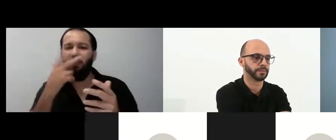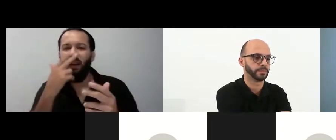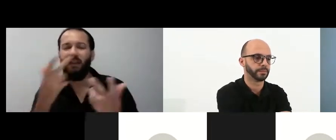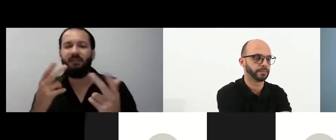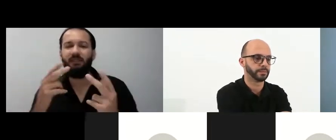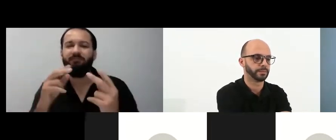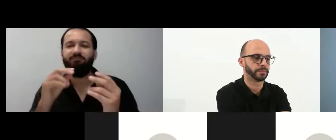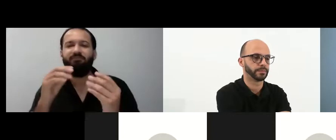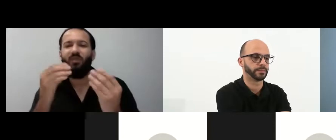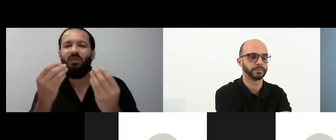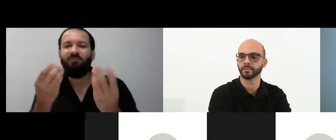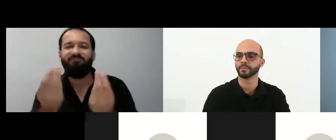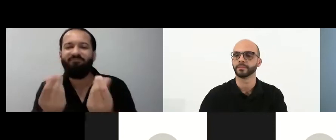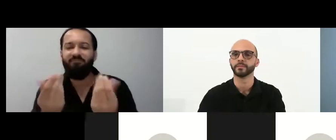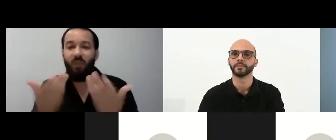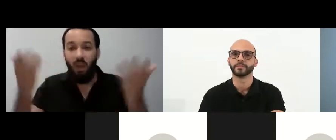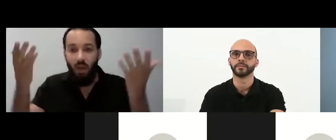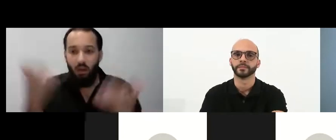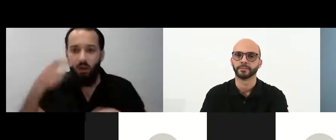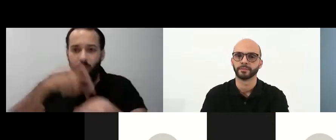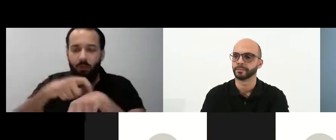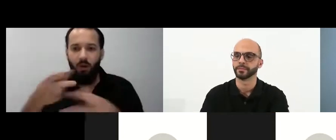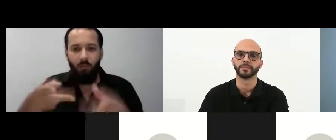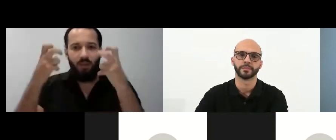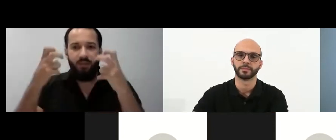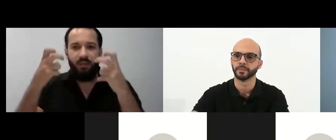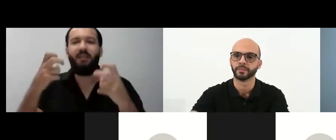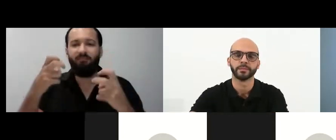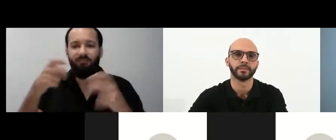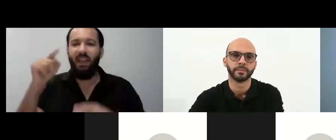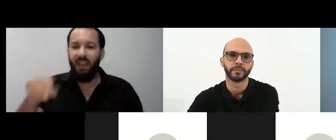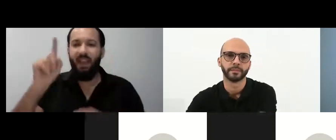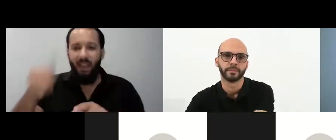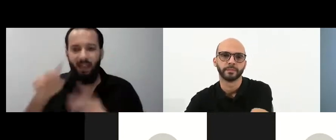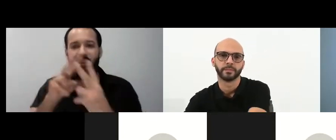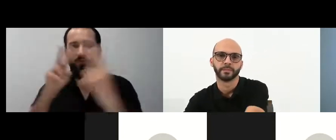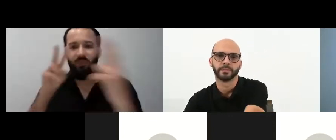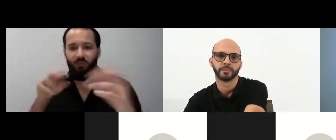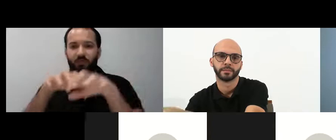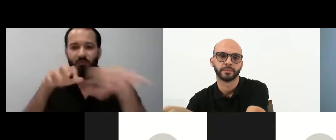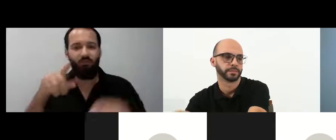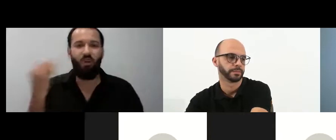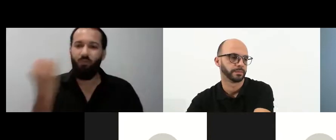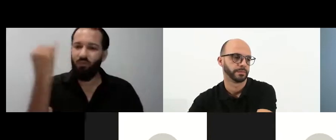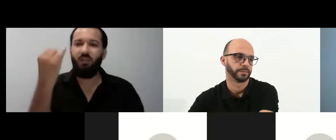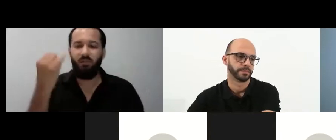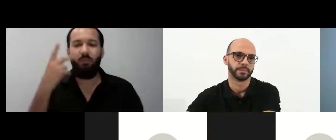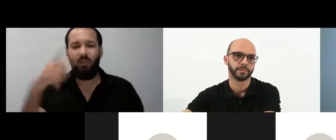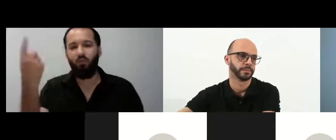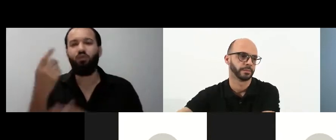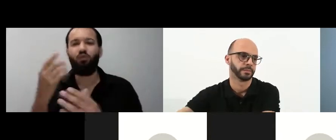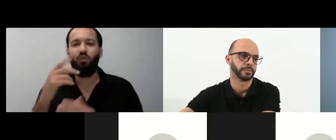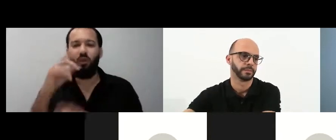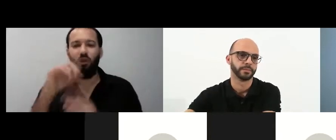antigamente, né, não tínhamos tanto essas preocupações. E hoje, com o tempo, nós percebemos que esse